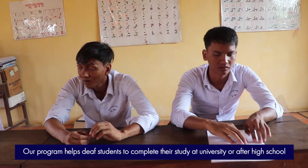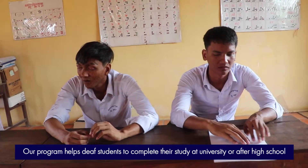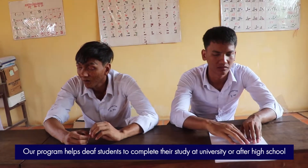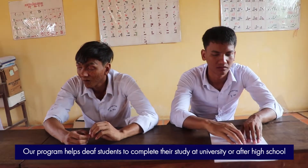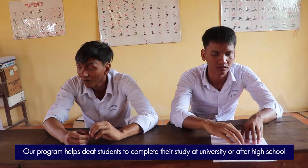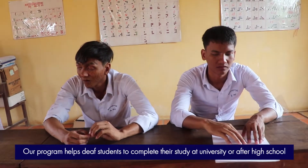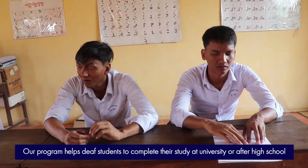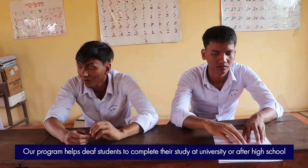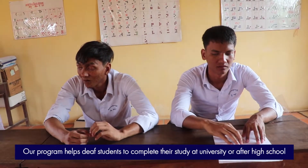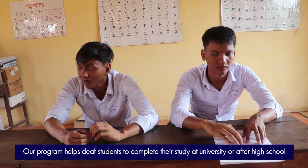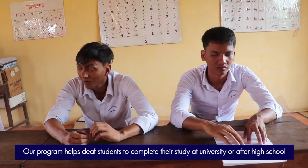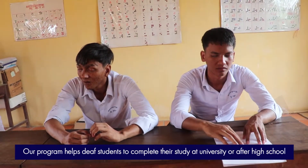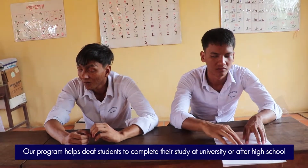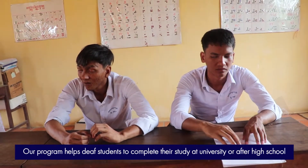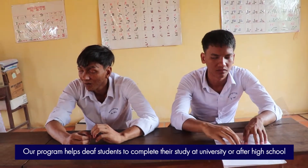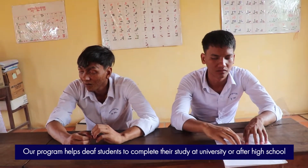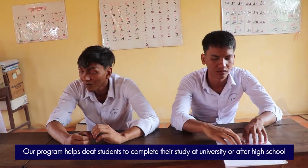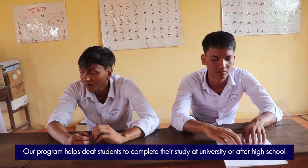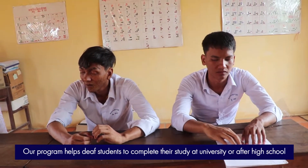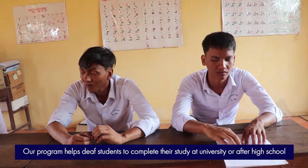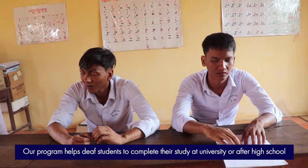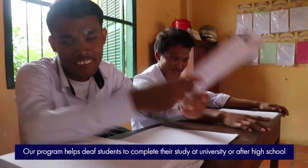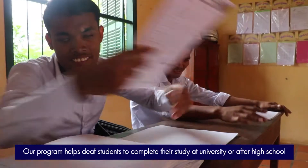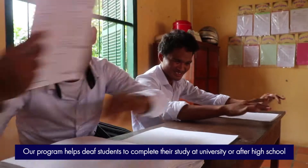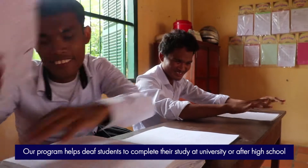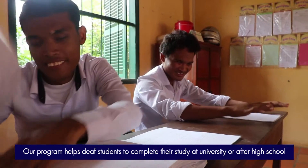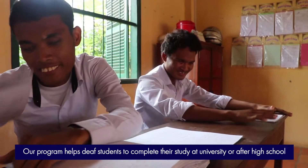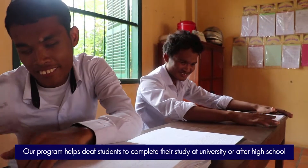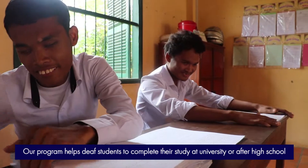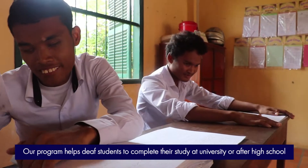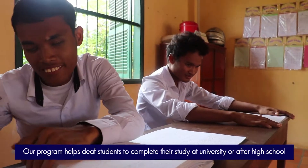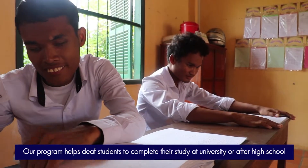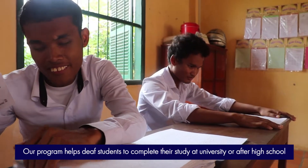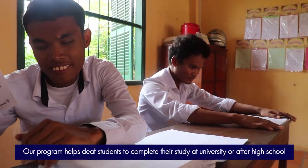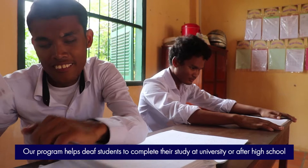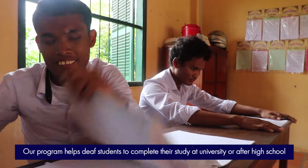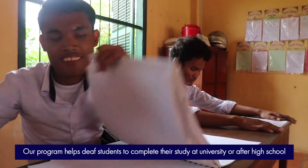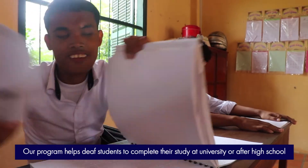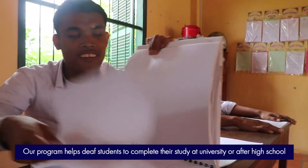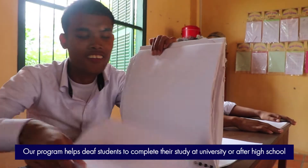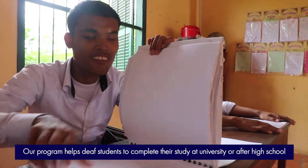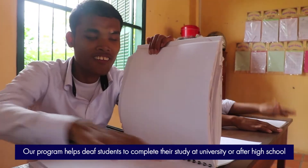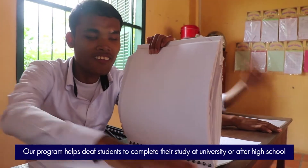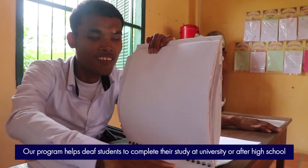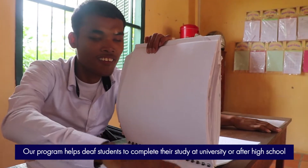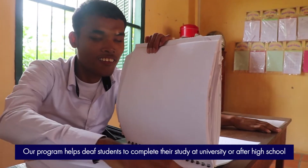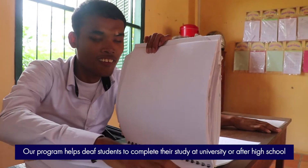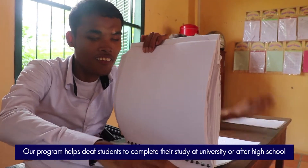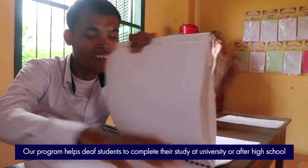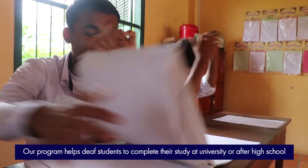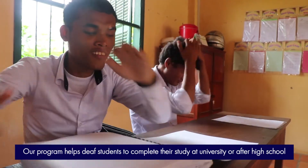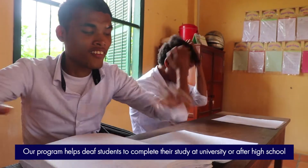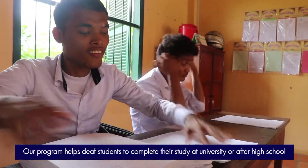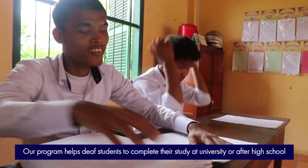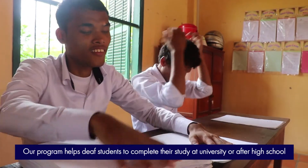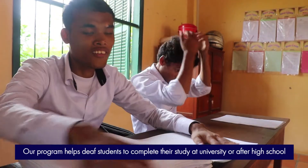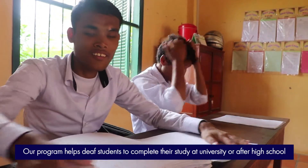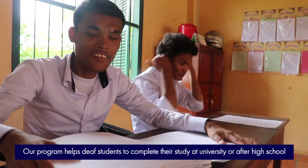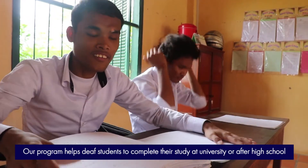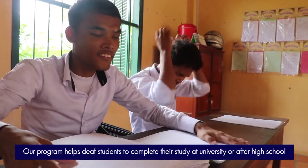hời nâng không cảm thì bao giờ đi cứ dương chui sa có thằng thôi như ná nằm bay phụ quạt ai sầm lại cả sắc xa ba nơi thân nạn mà chia